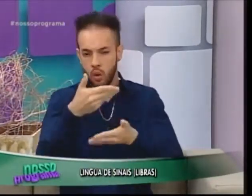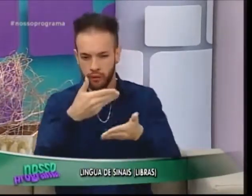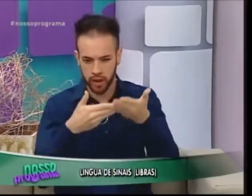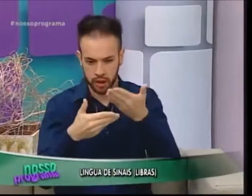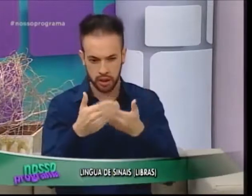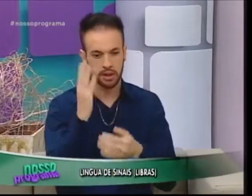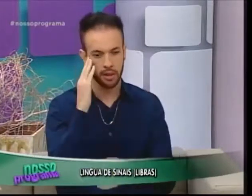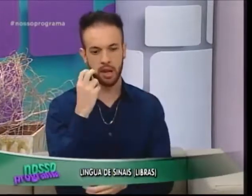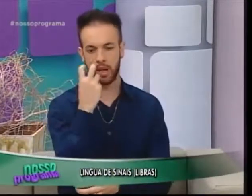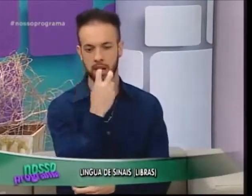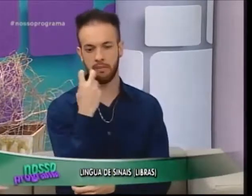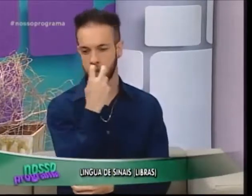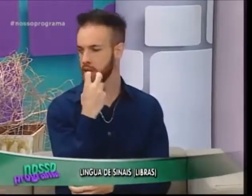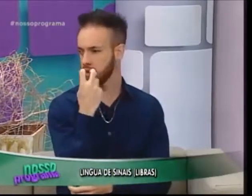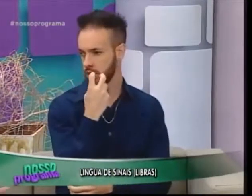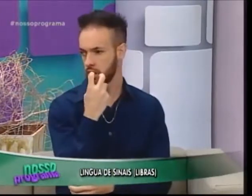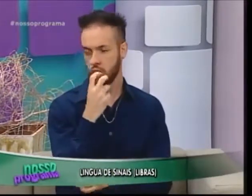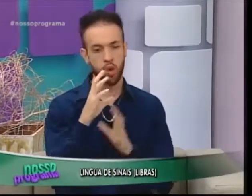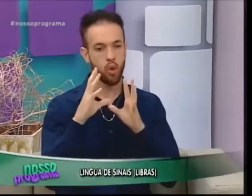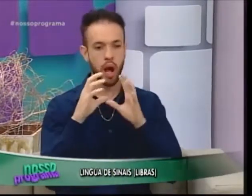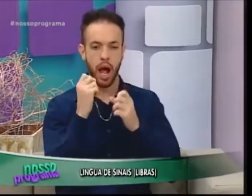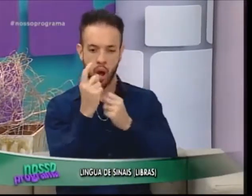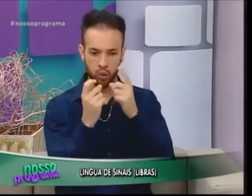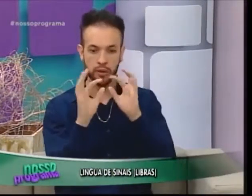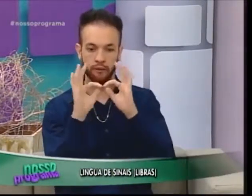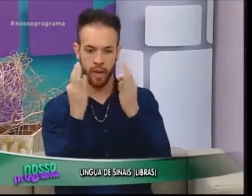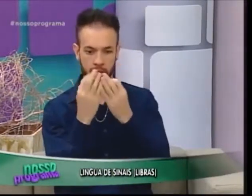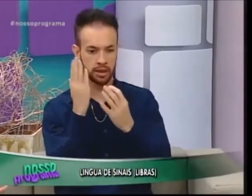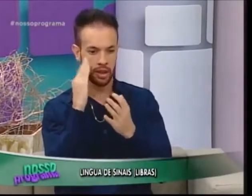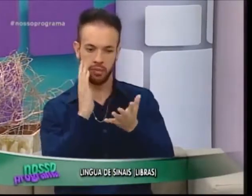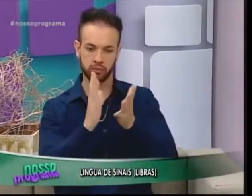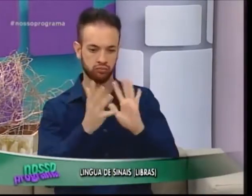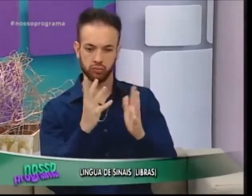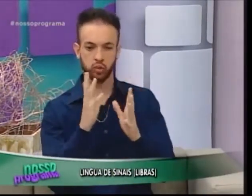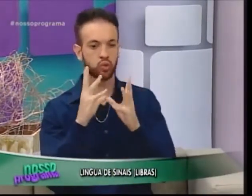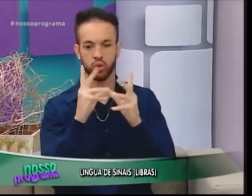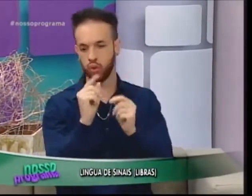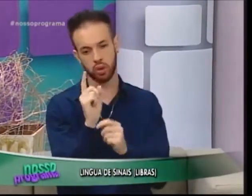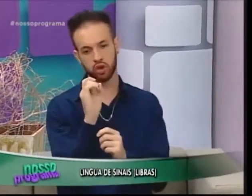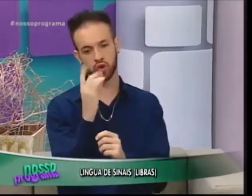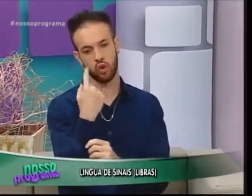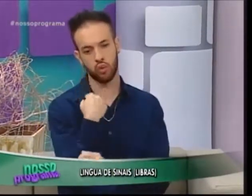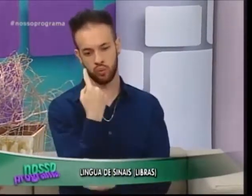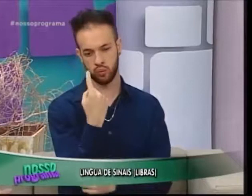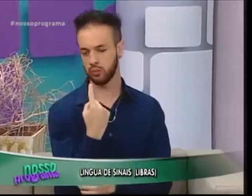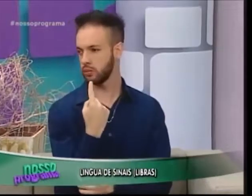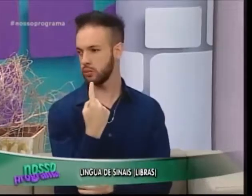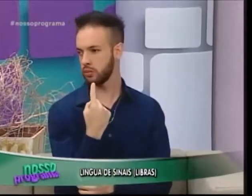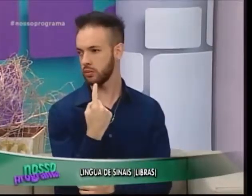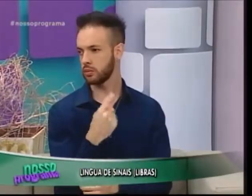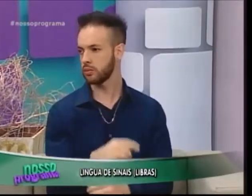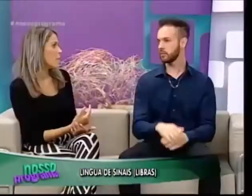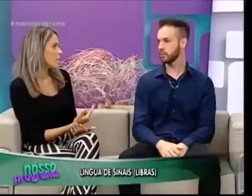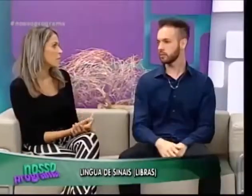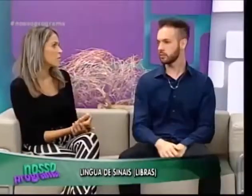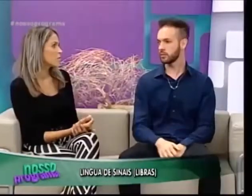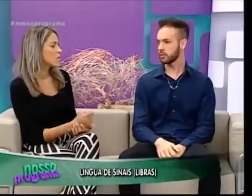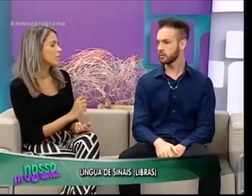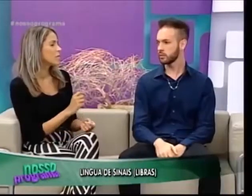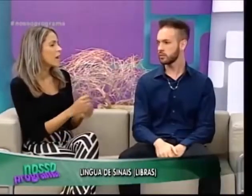ele dava para os sinais, era uma troca de informação. E a família dele ensinava a falar, oralizado, e eu, como era o único surdo, dava